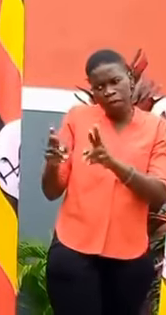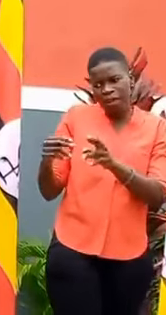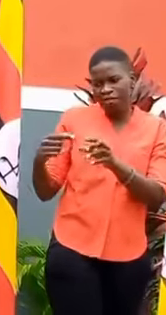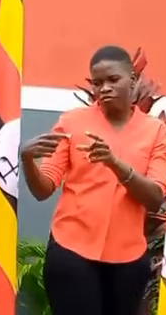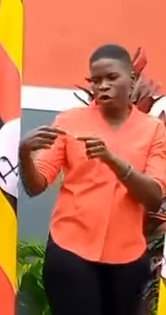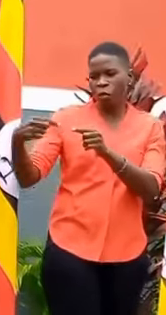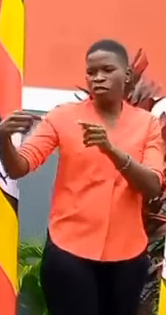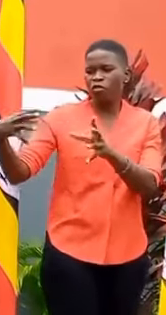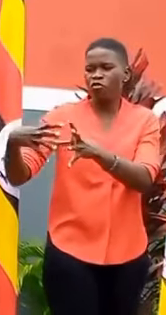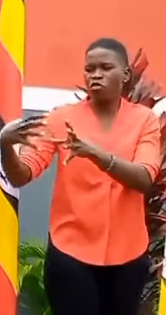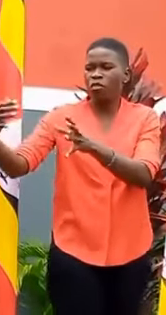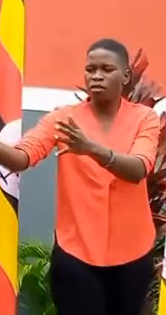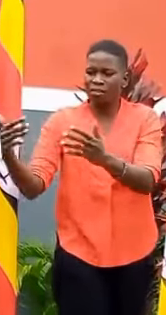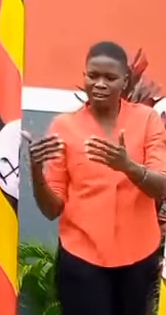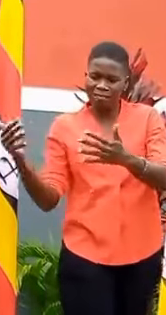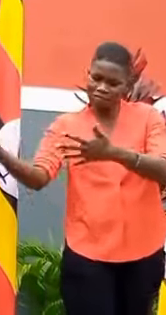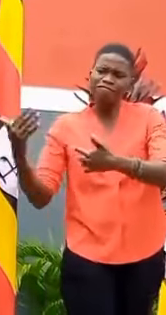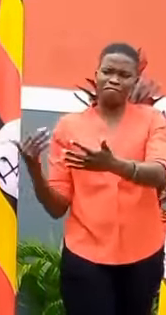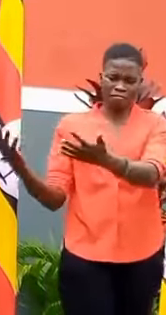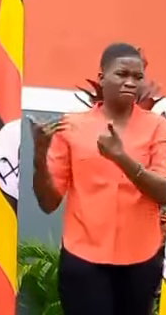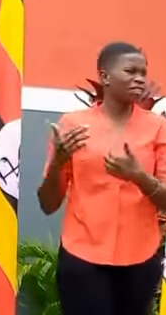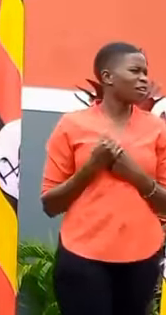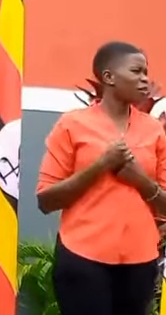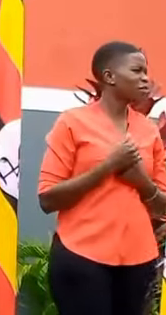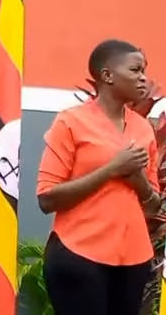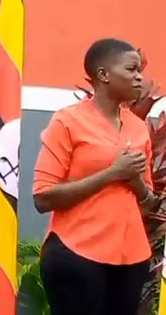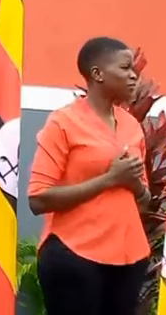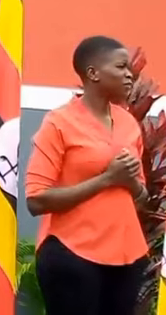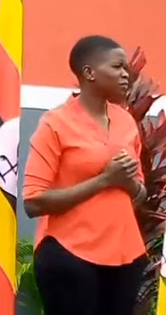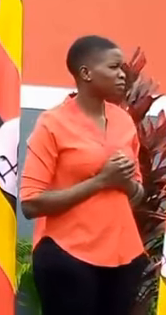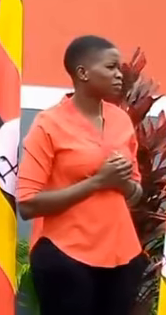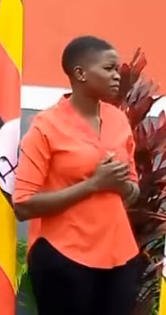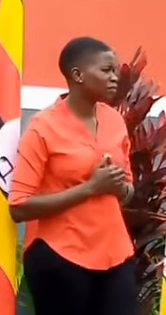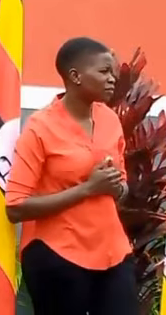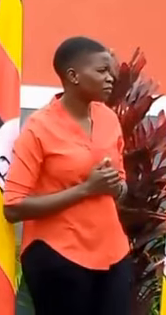omukwano so okwana kuli okwa orebonyeko